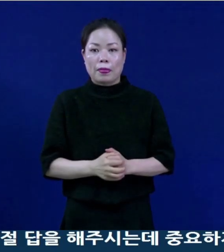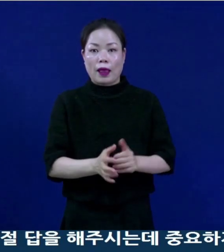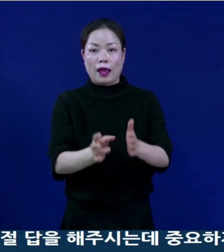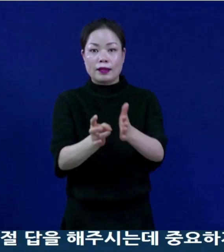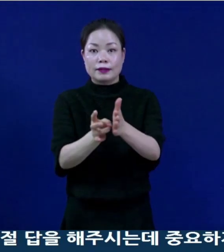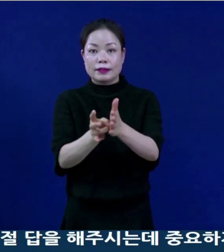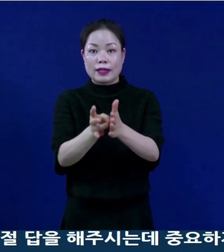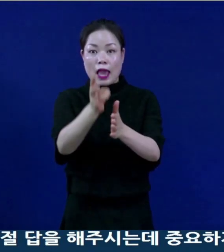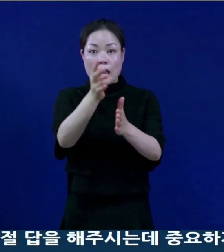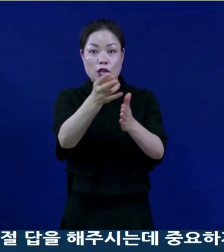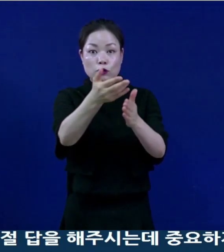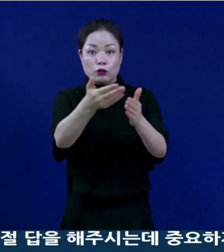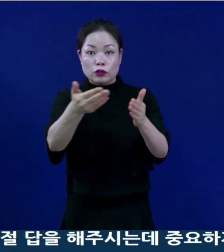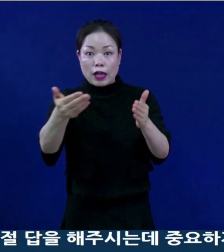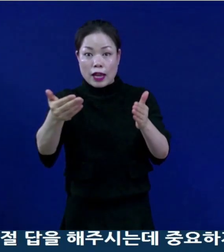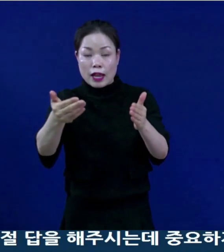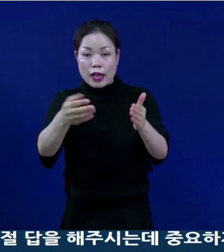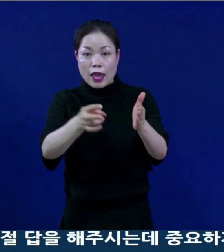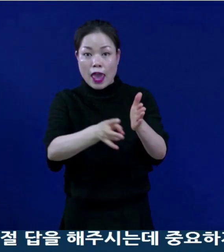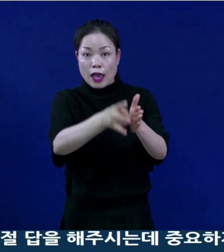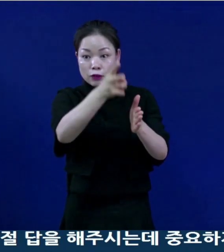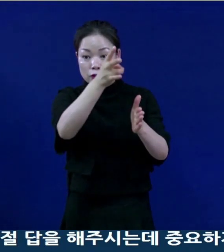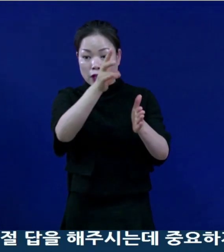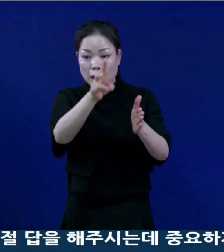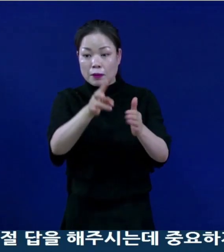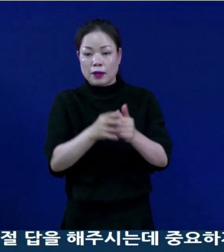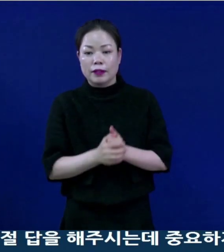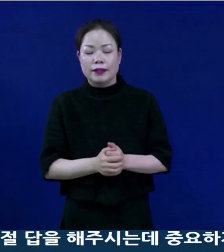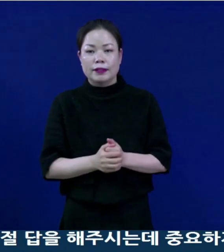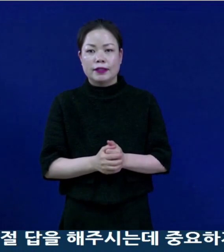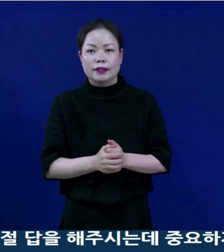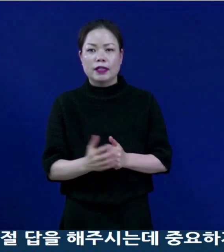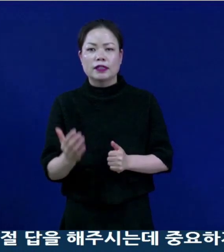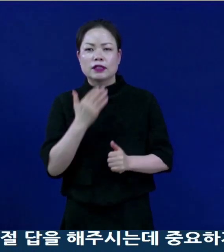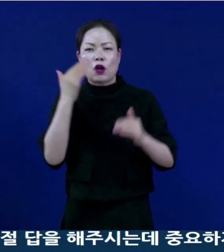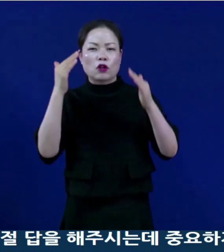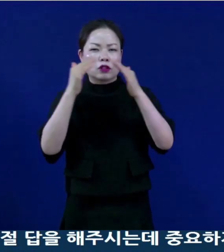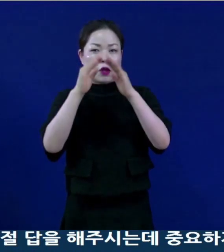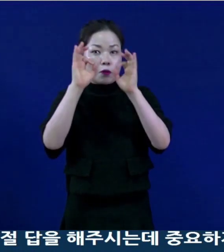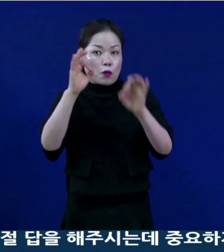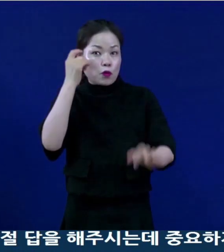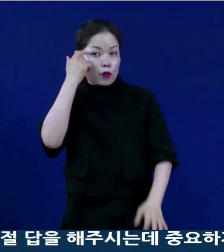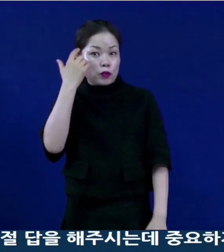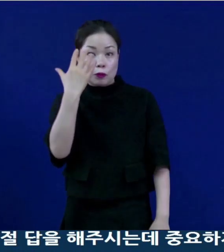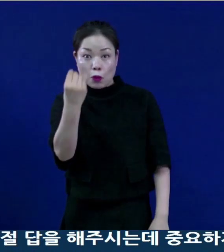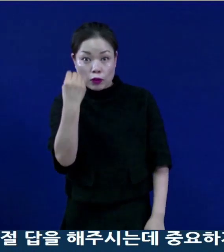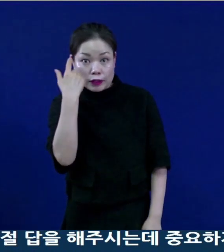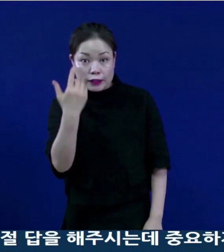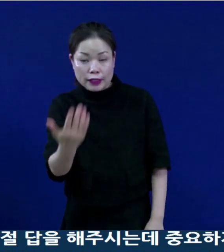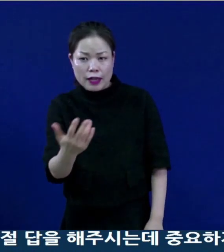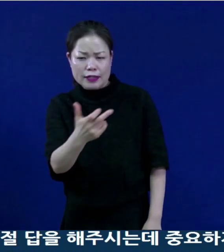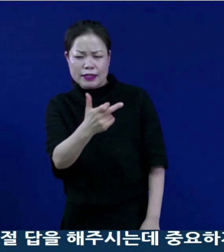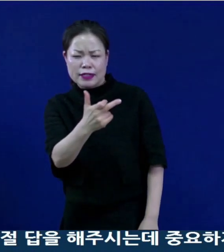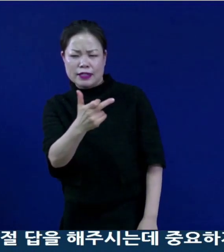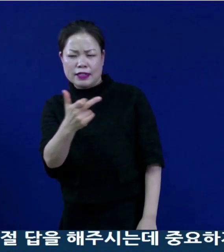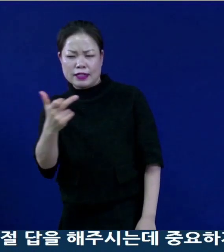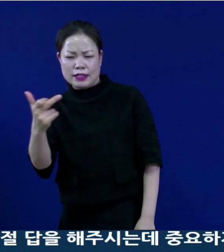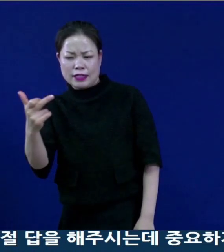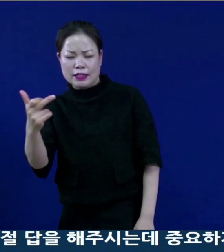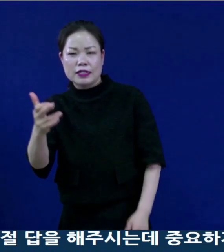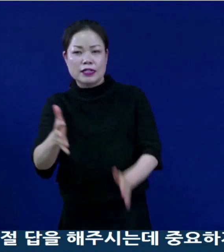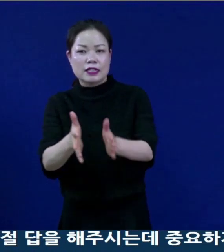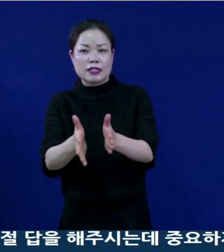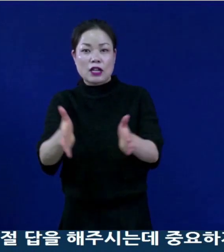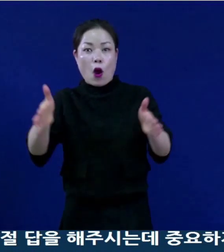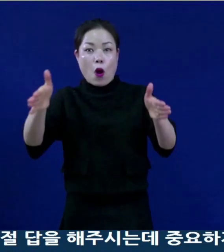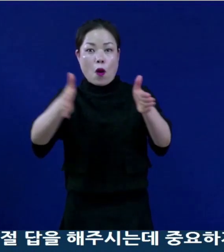예루살렘을 조금 옆으로 돌려놓은 지도고요. 전에 보신 지도입니다. 성전 보이시죠? 제일 큰 건물이 성전입니다.